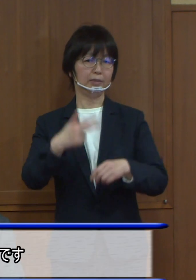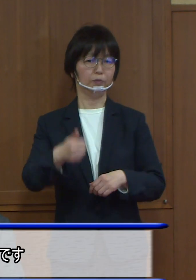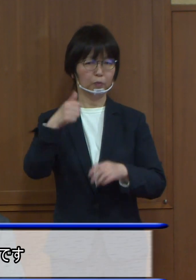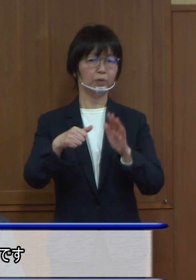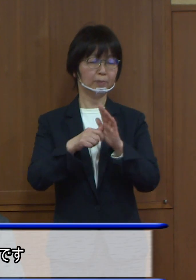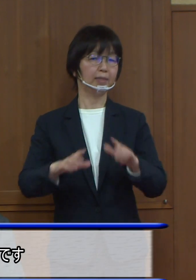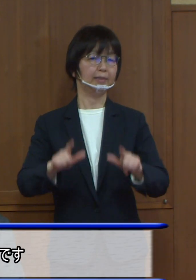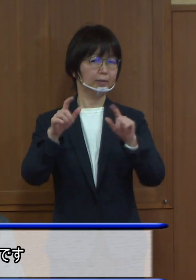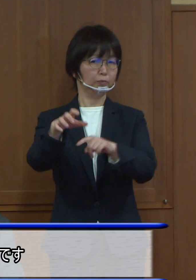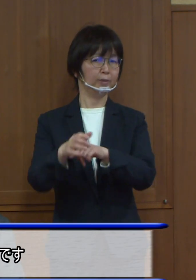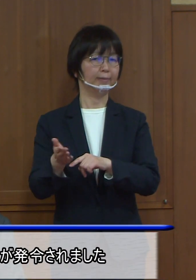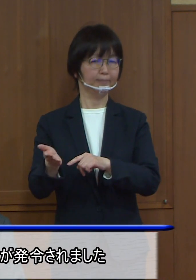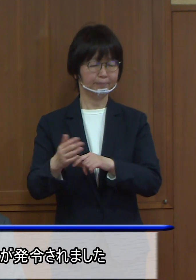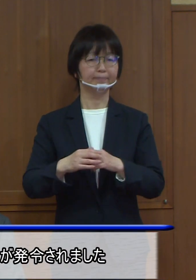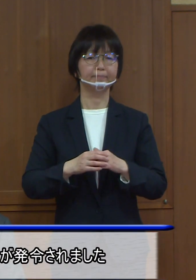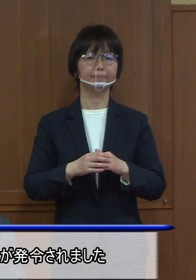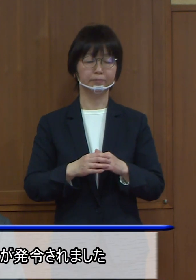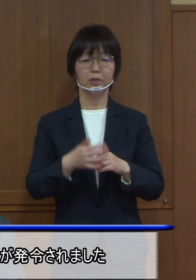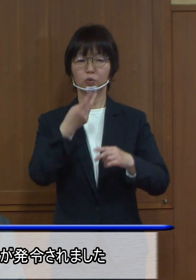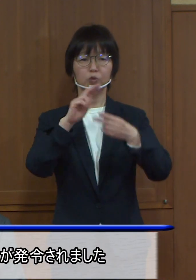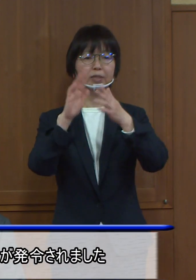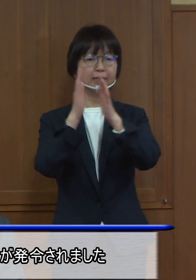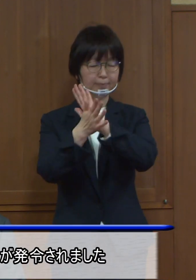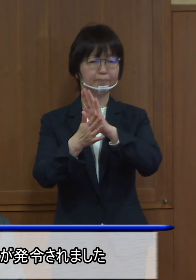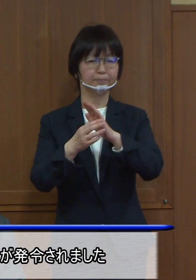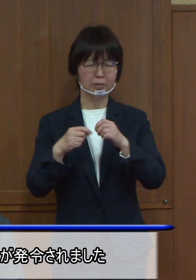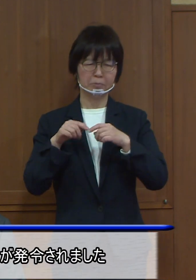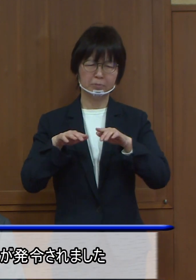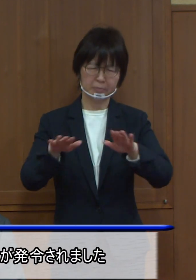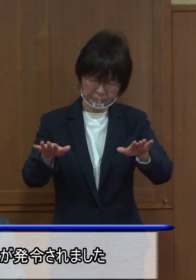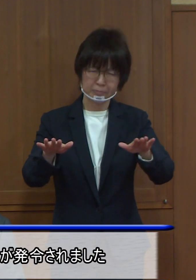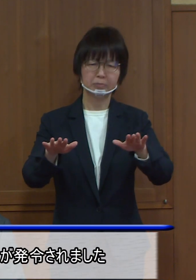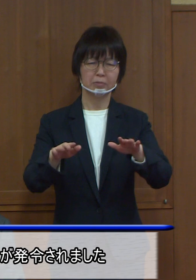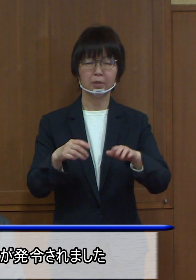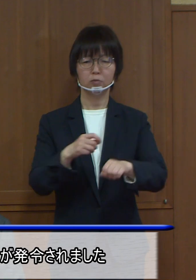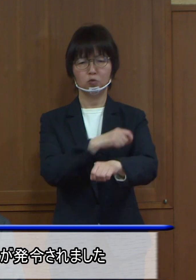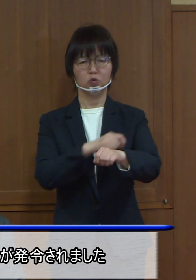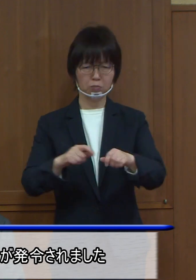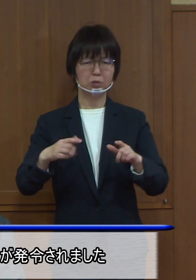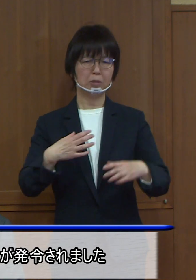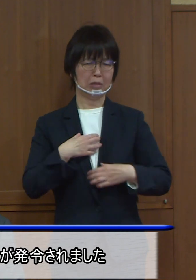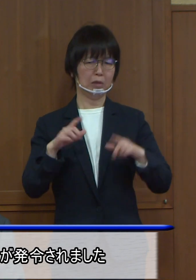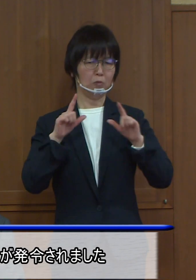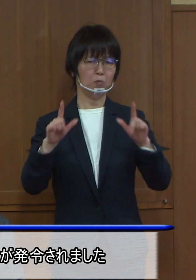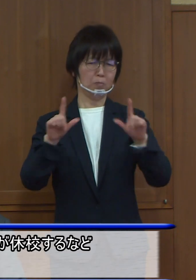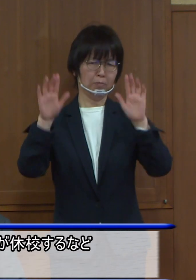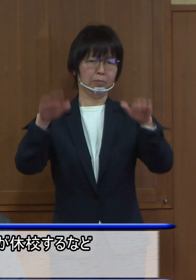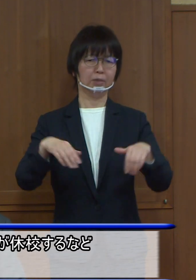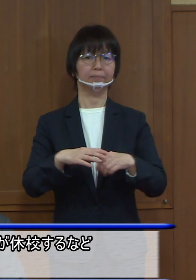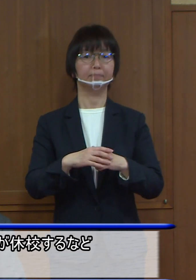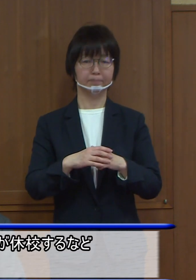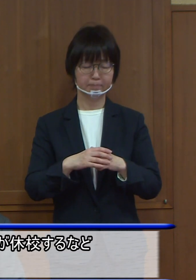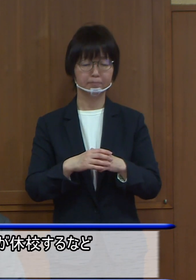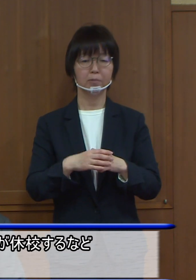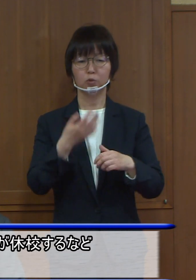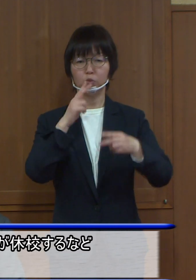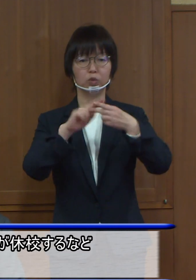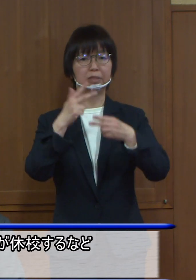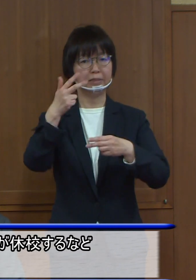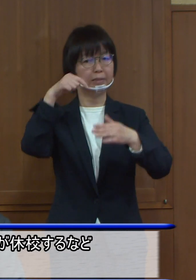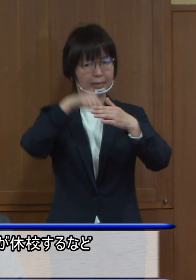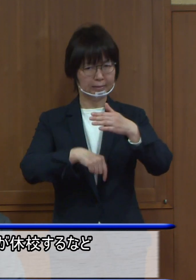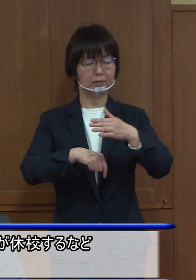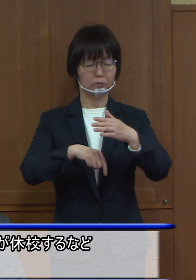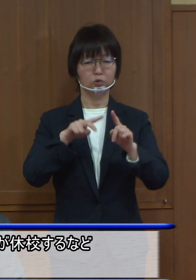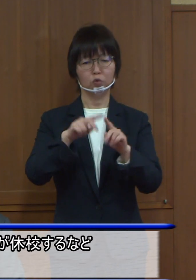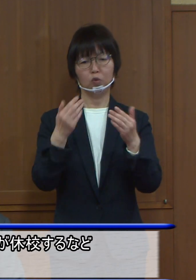井市長の東村です。福井県感染拡大特別警報が発令されました。本市におきまし